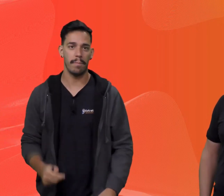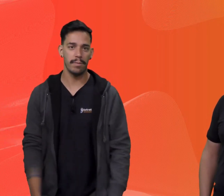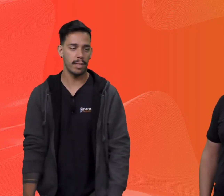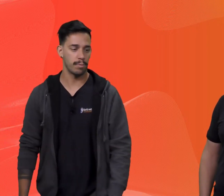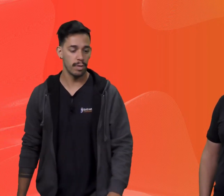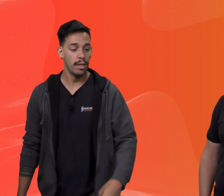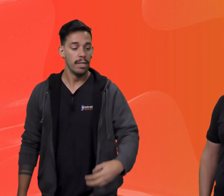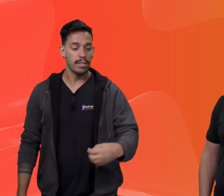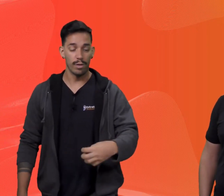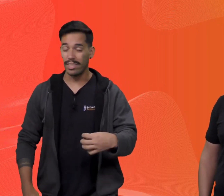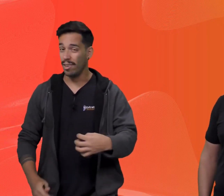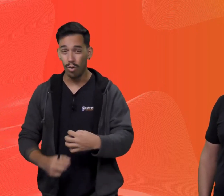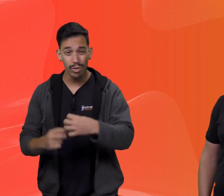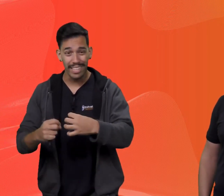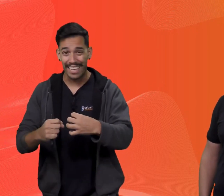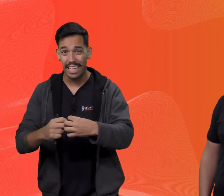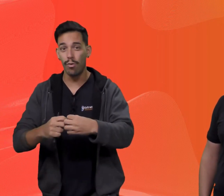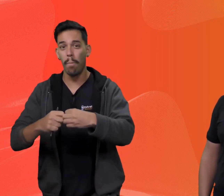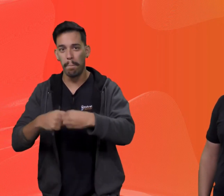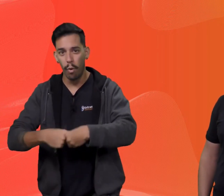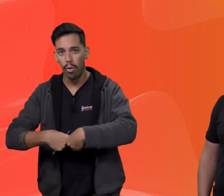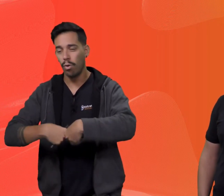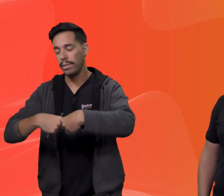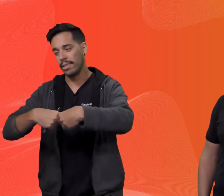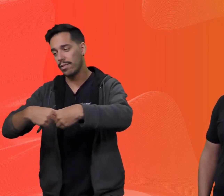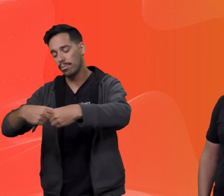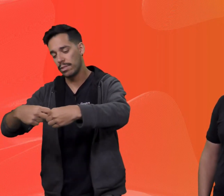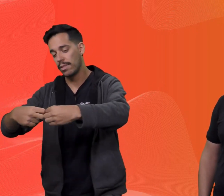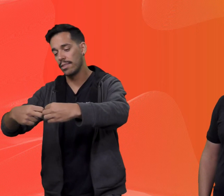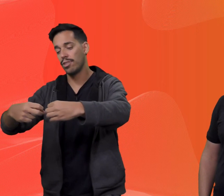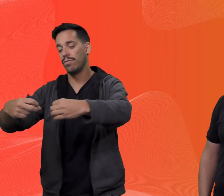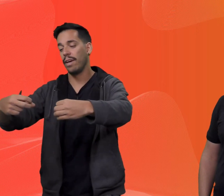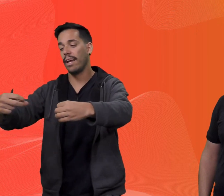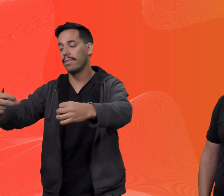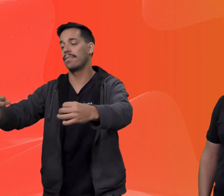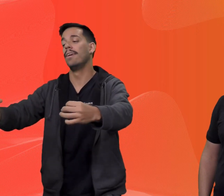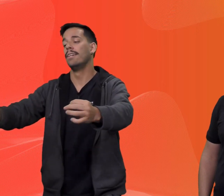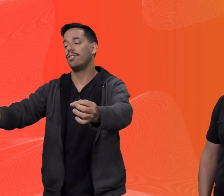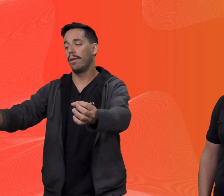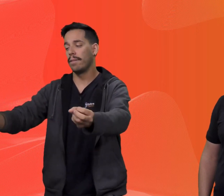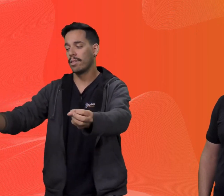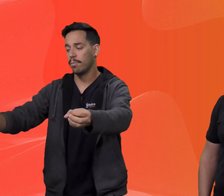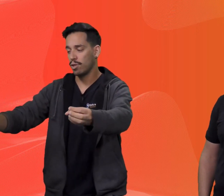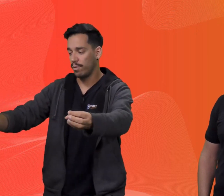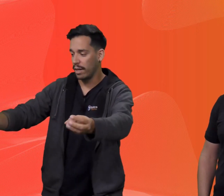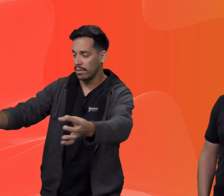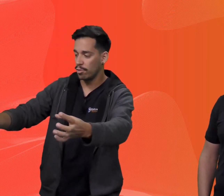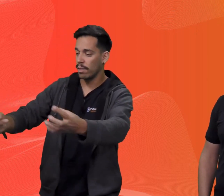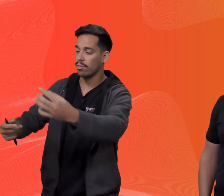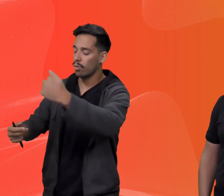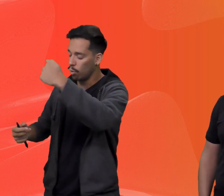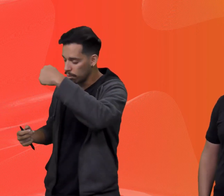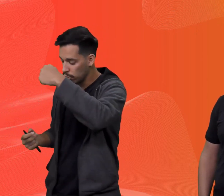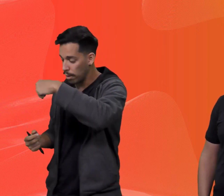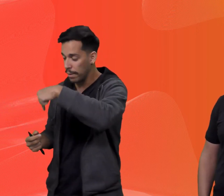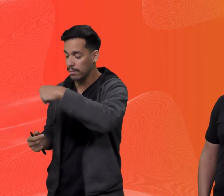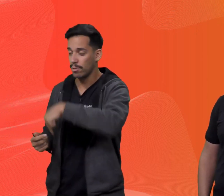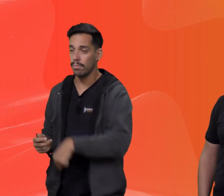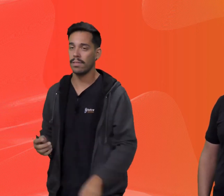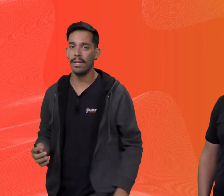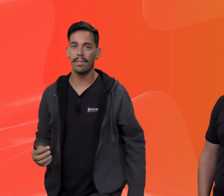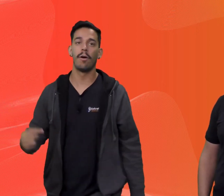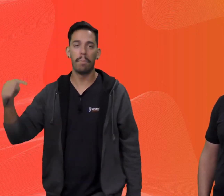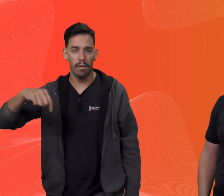separadas entre elementos químicos. Se você não consegue decompor, obter substâncias diferentes, de elementos químicos diferentes de uma